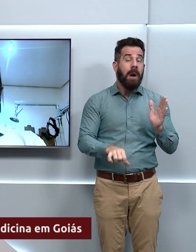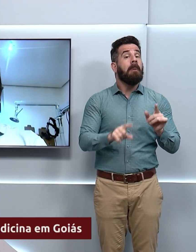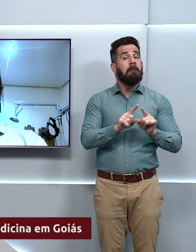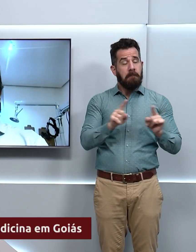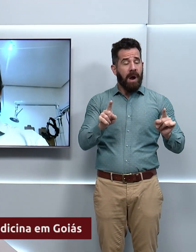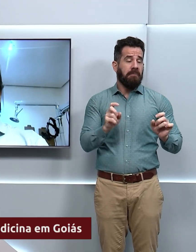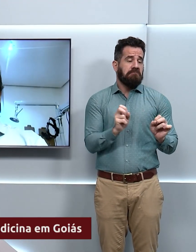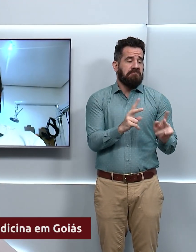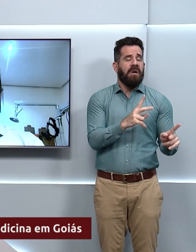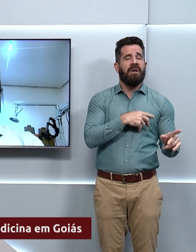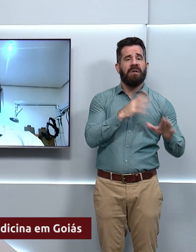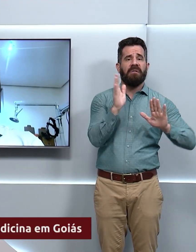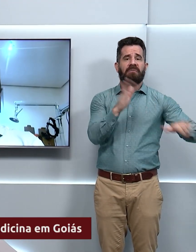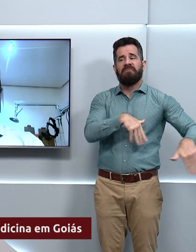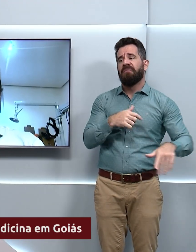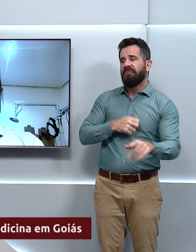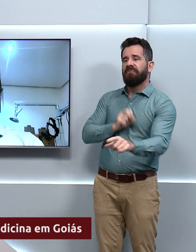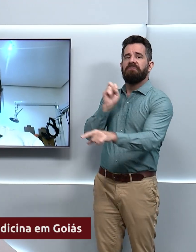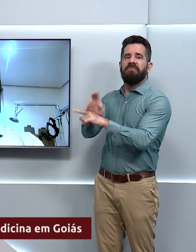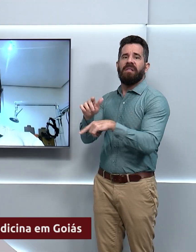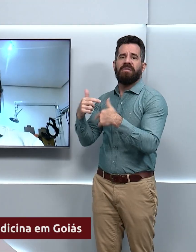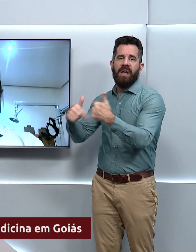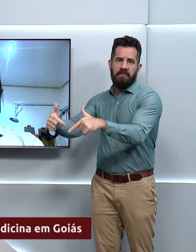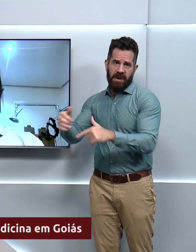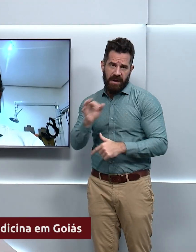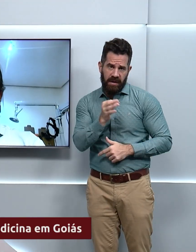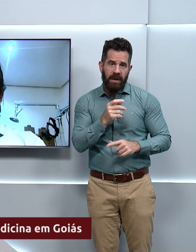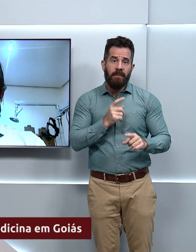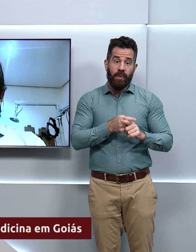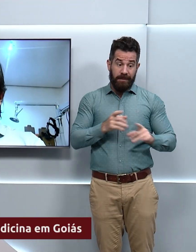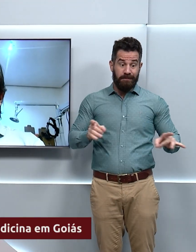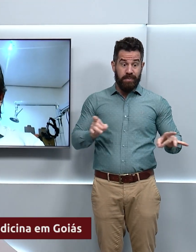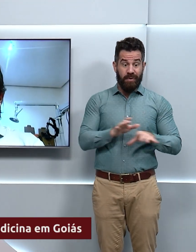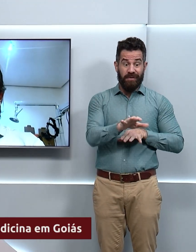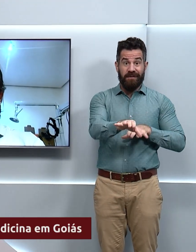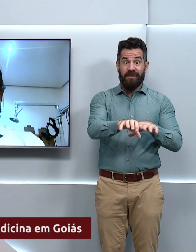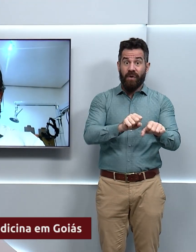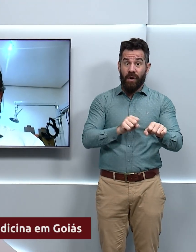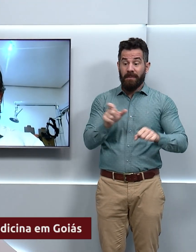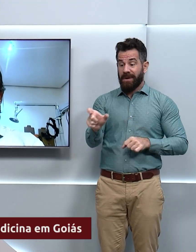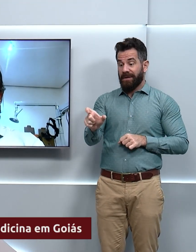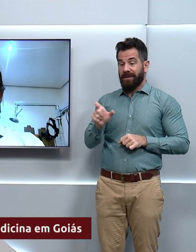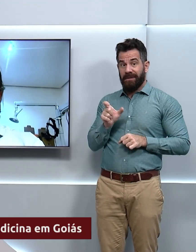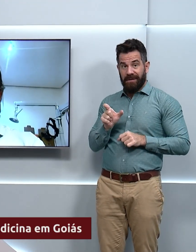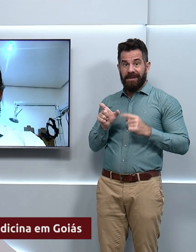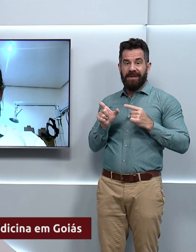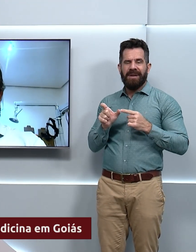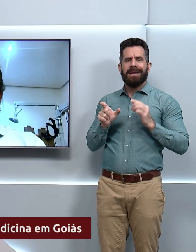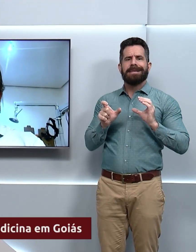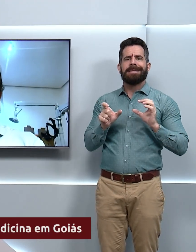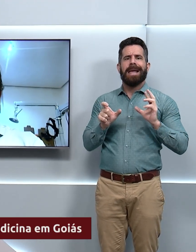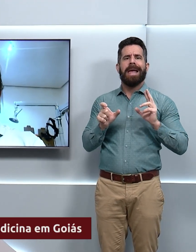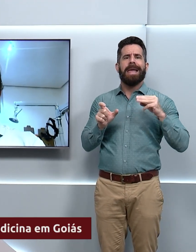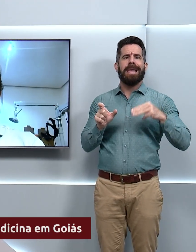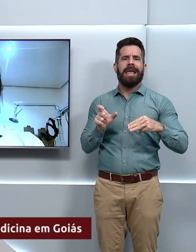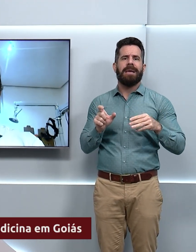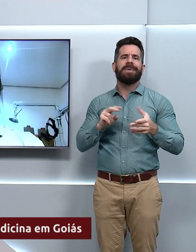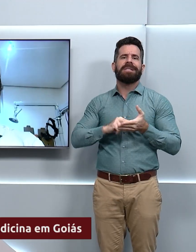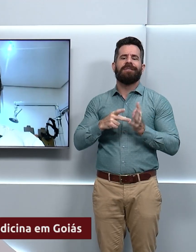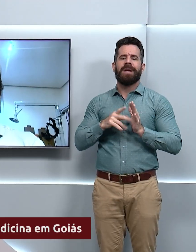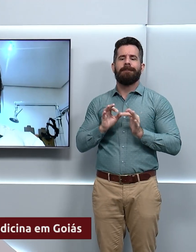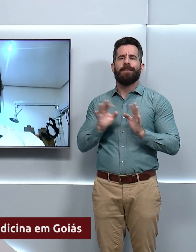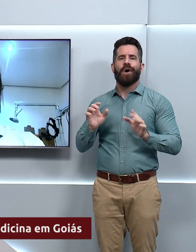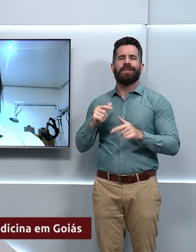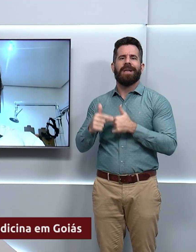né? Ele ganha um registro profissional quando ele se forma. Há discussões no Congresso e dentro da